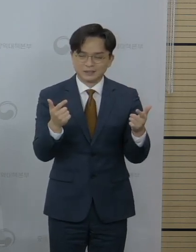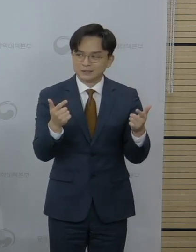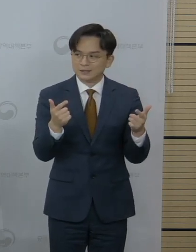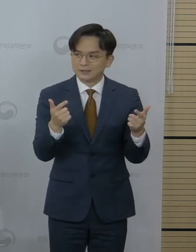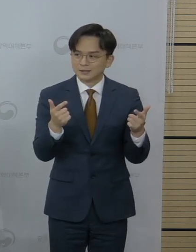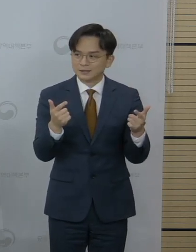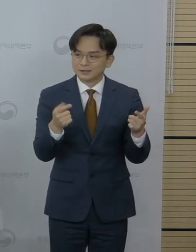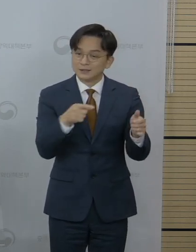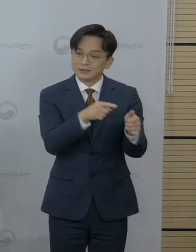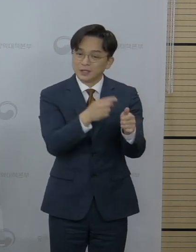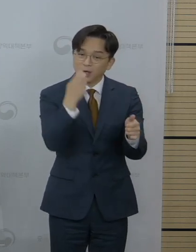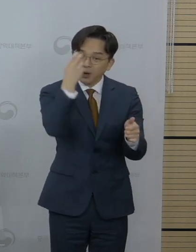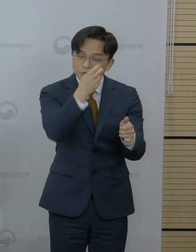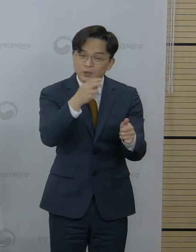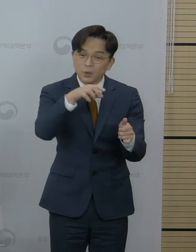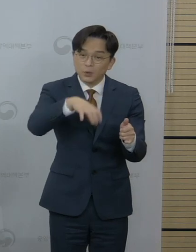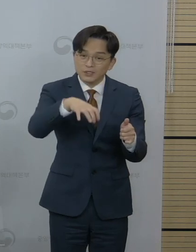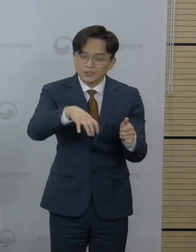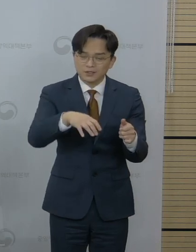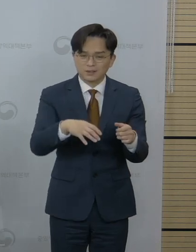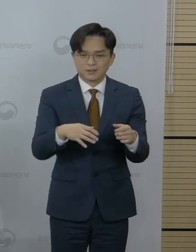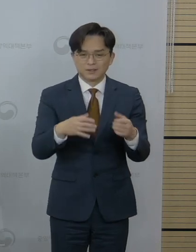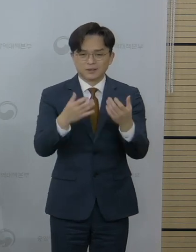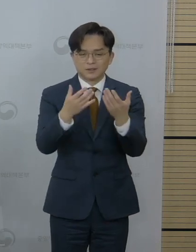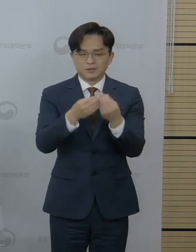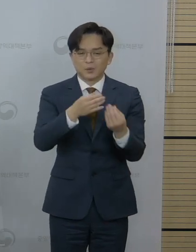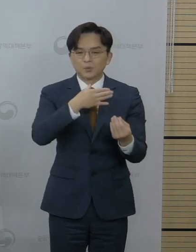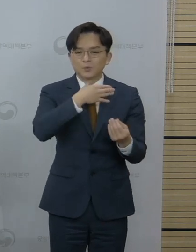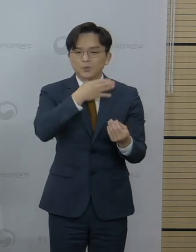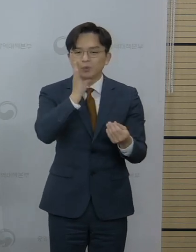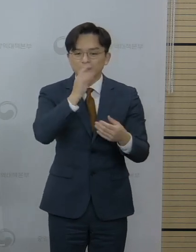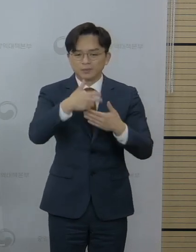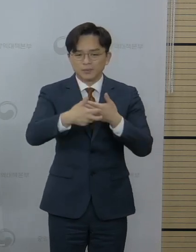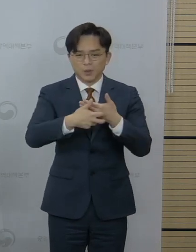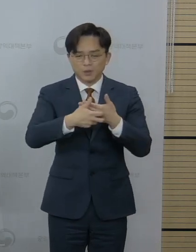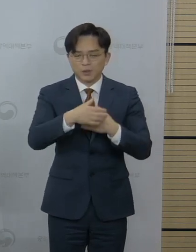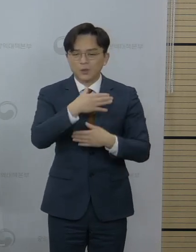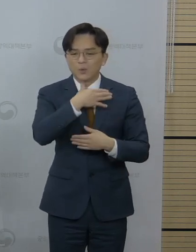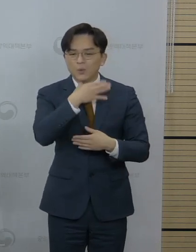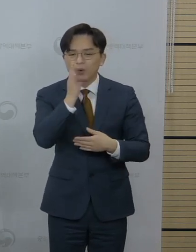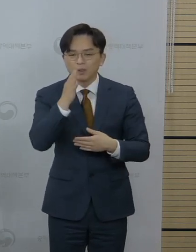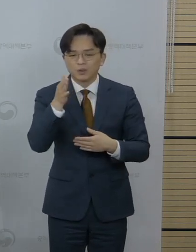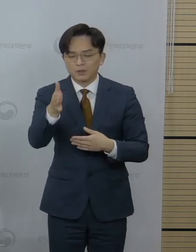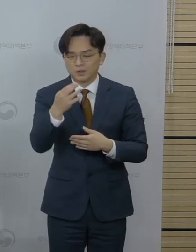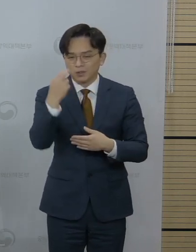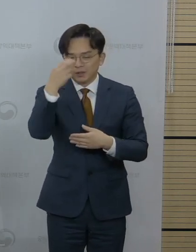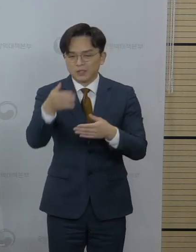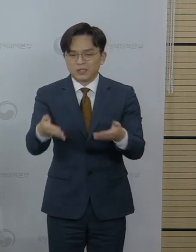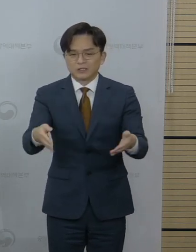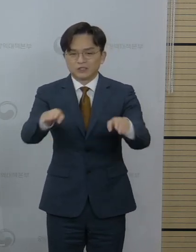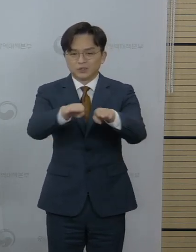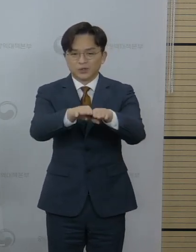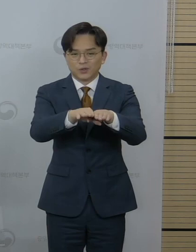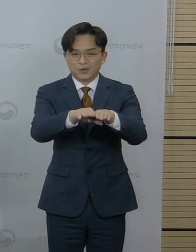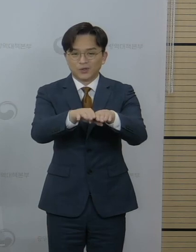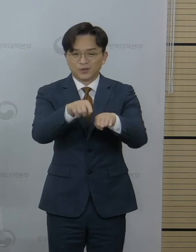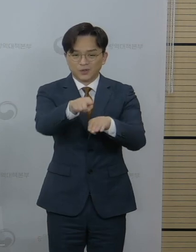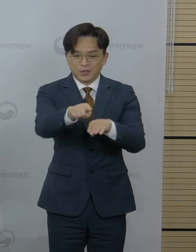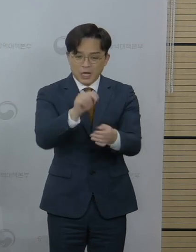시설에서 빠르게 검사 결과를 확인할 수 있기 때문에 신속 항원 검사를